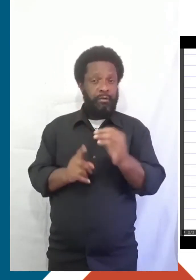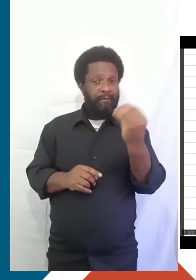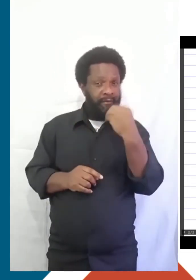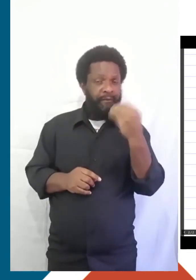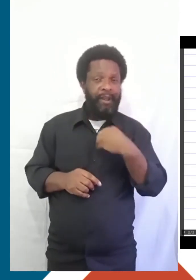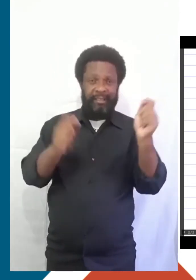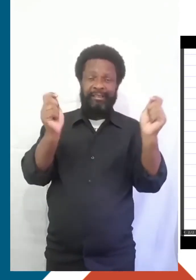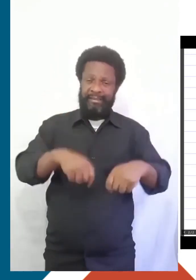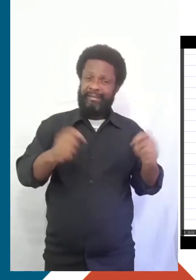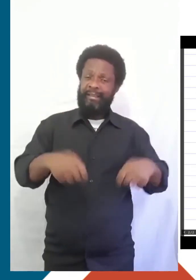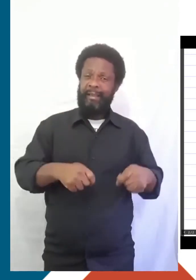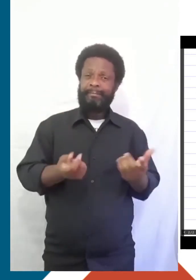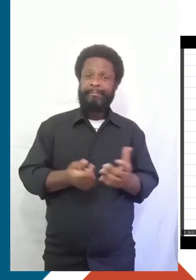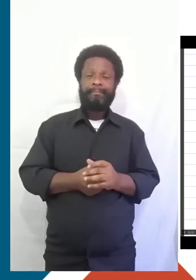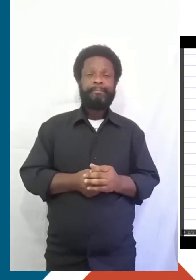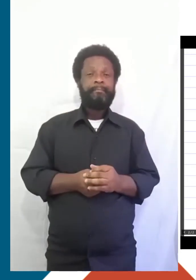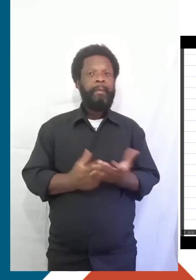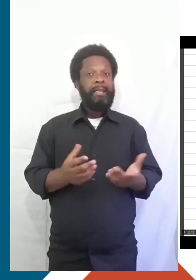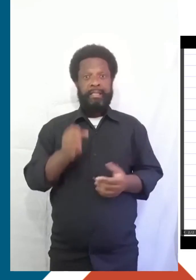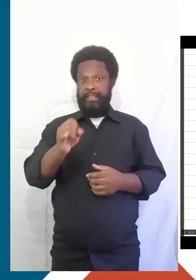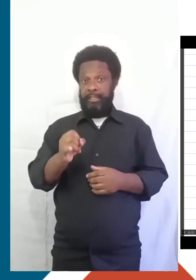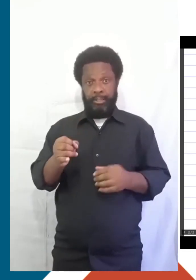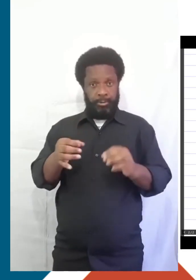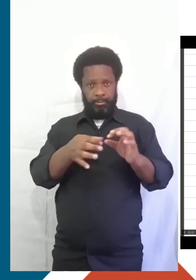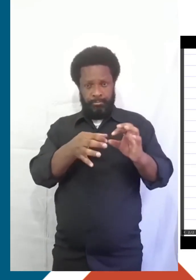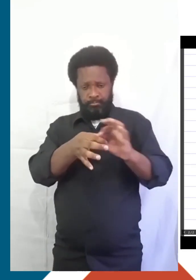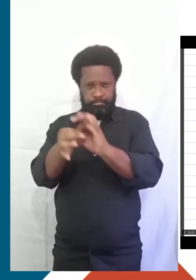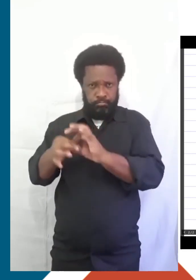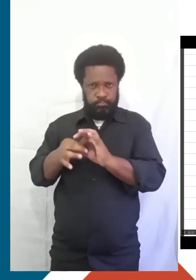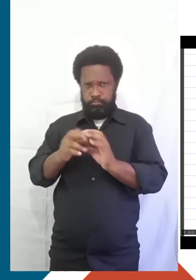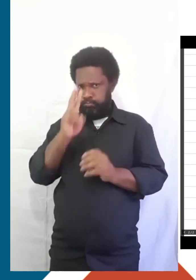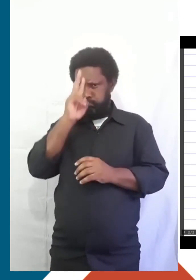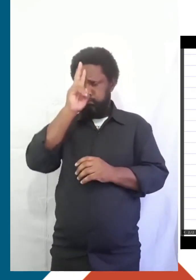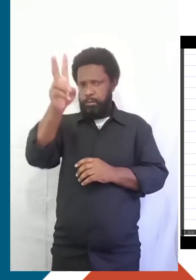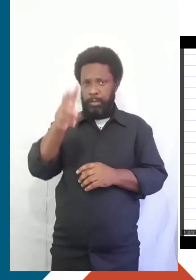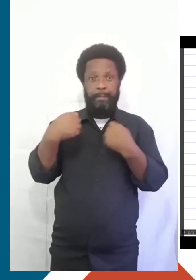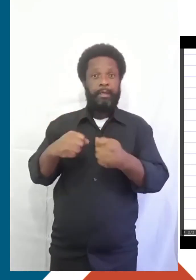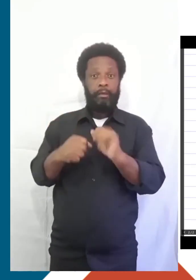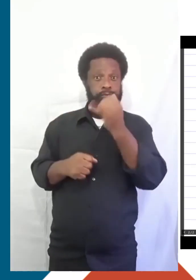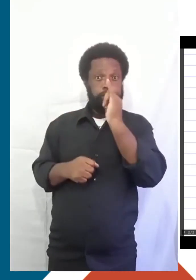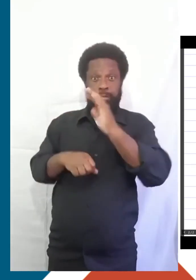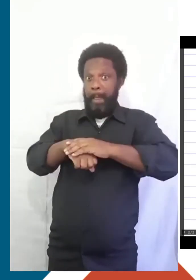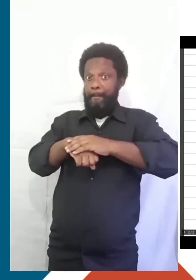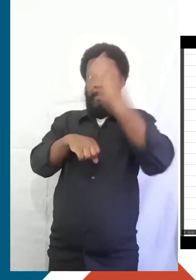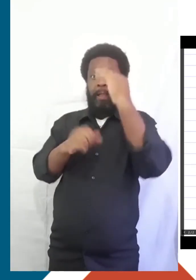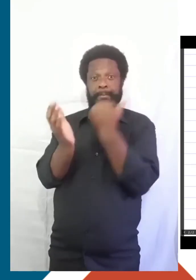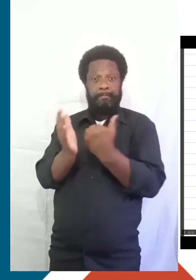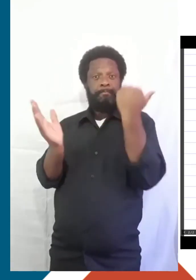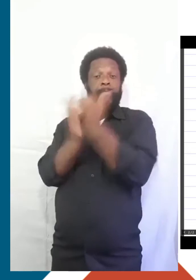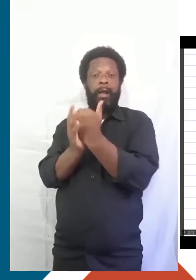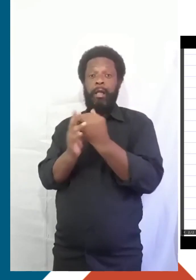mais baixa, você consegue fundir aquele sólido. Agora, se aquela interação for mais forte, você precisa de